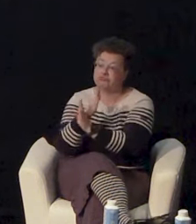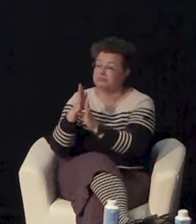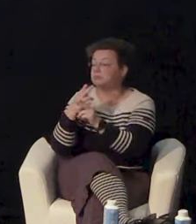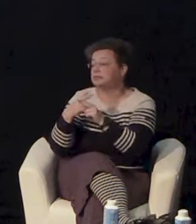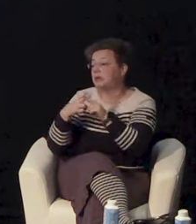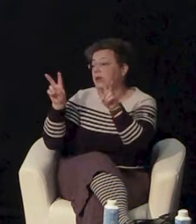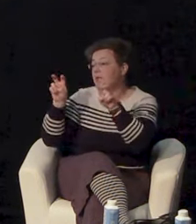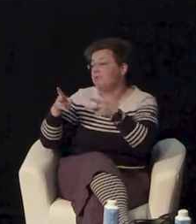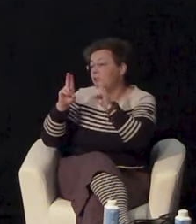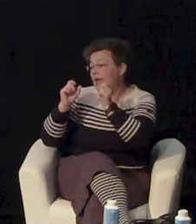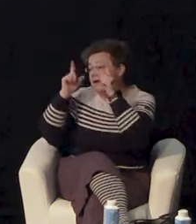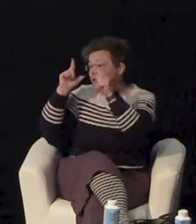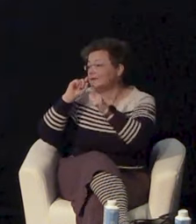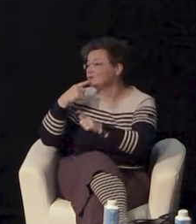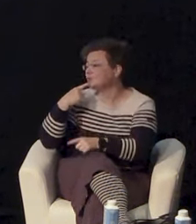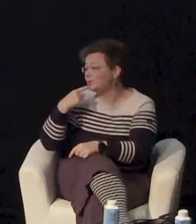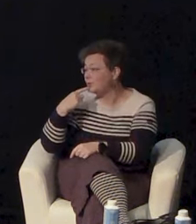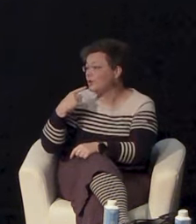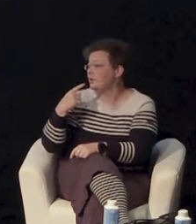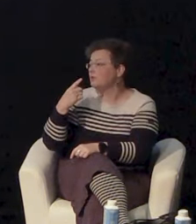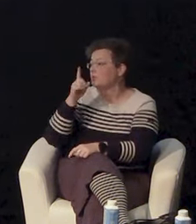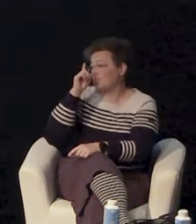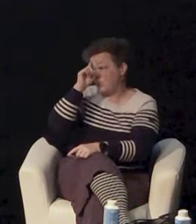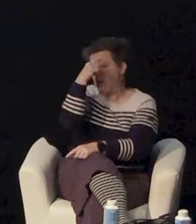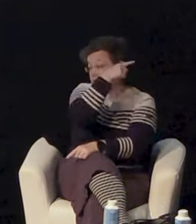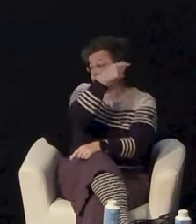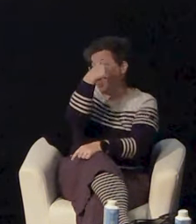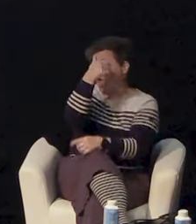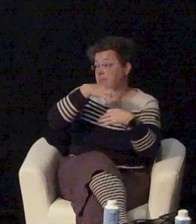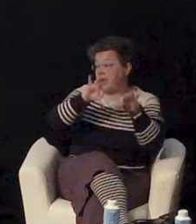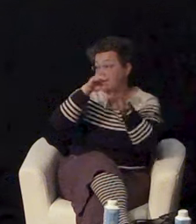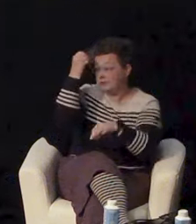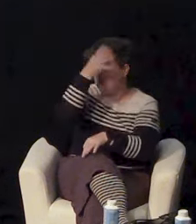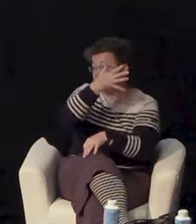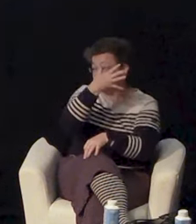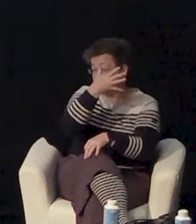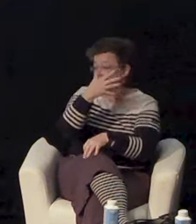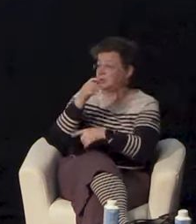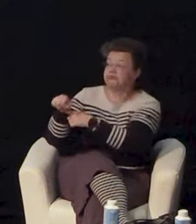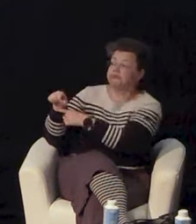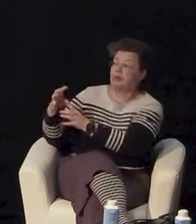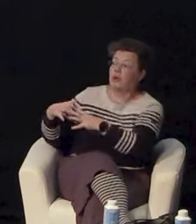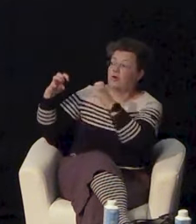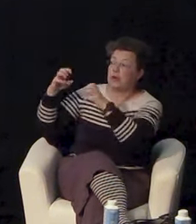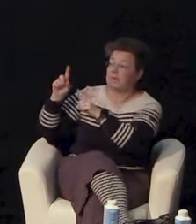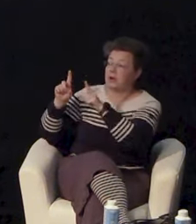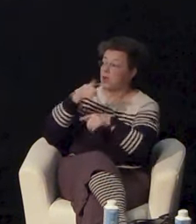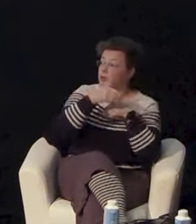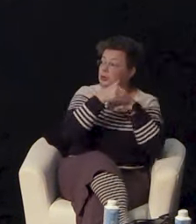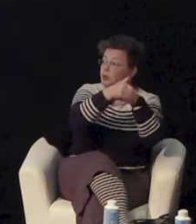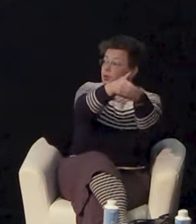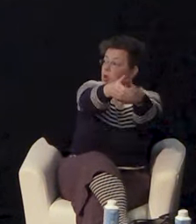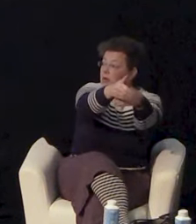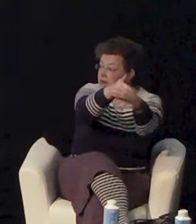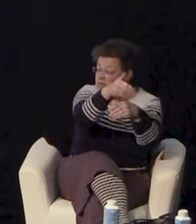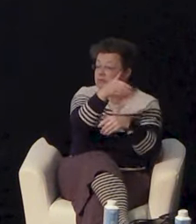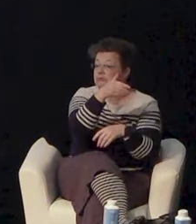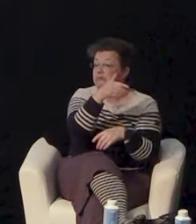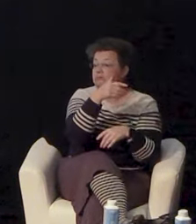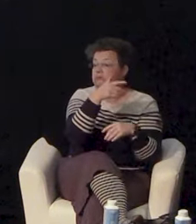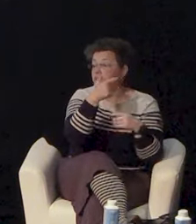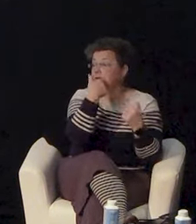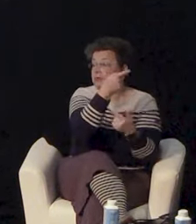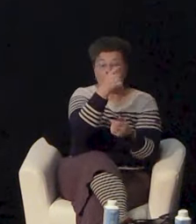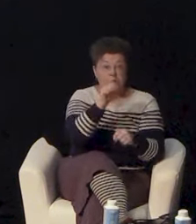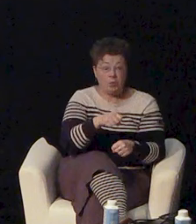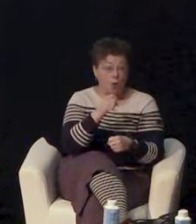en 1990, dans les années 90. On appelle ça l'époque du réveil sourd. Ça a commencé aux États-Unis. Et en fait,